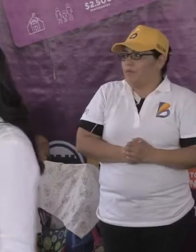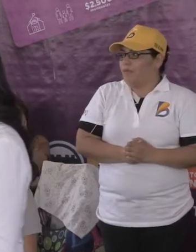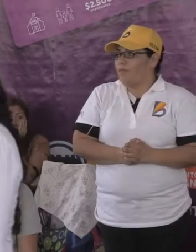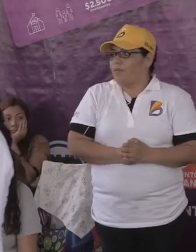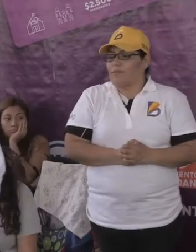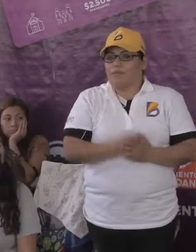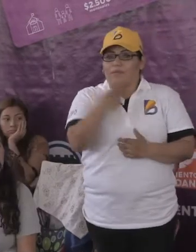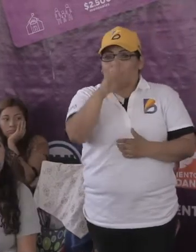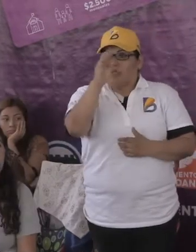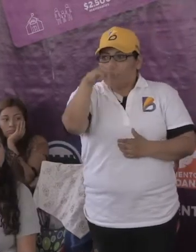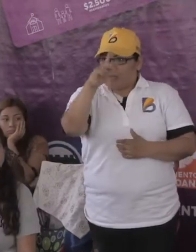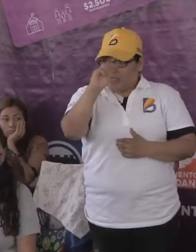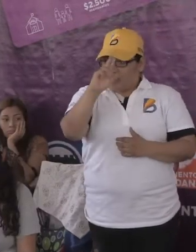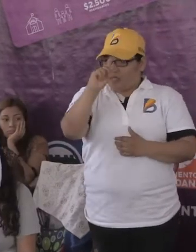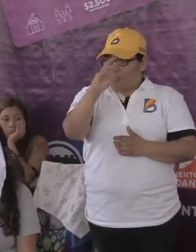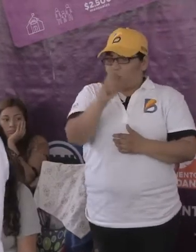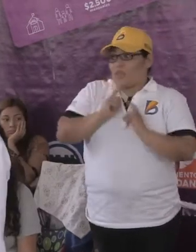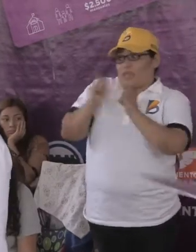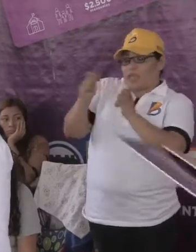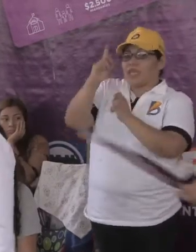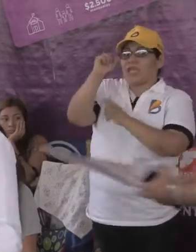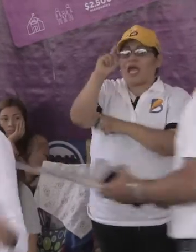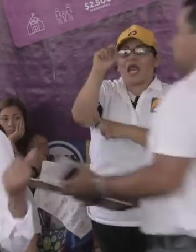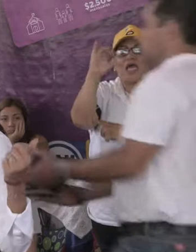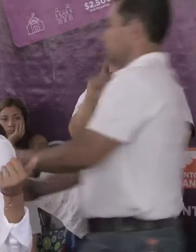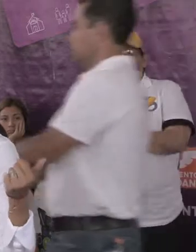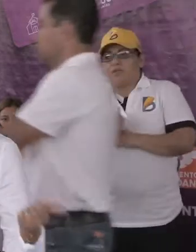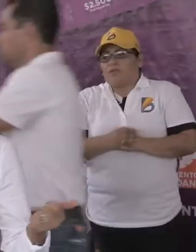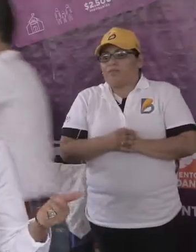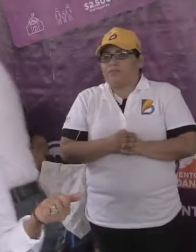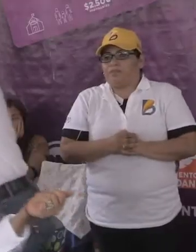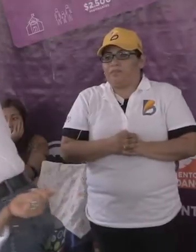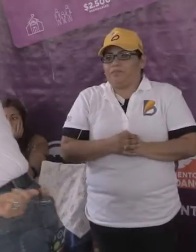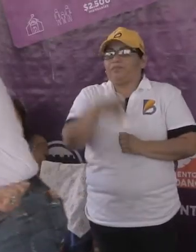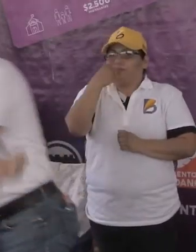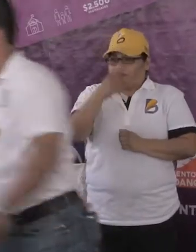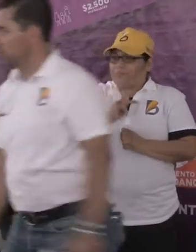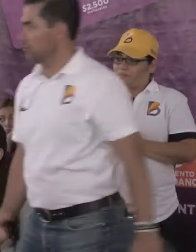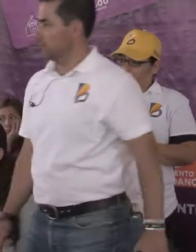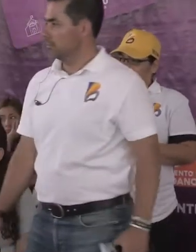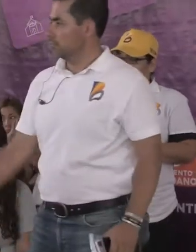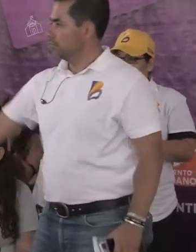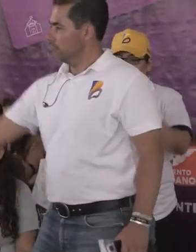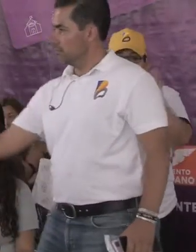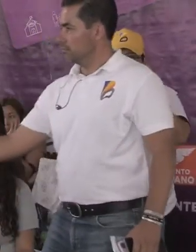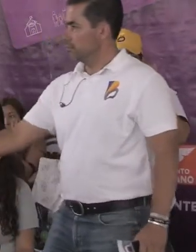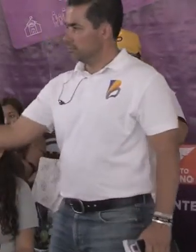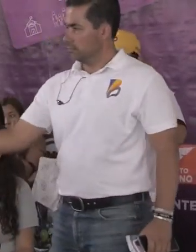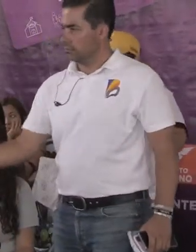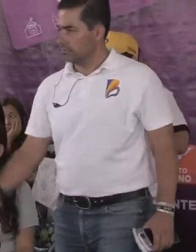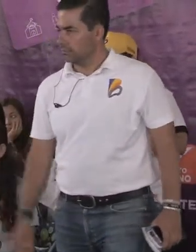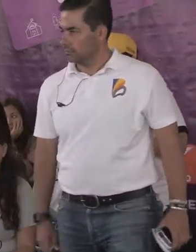a Humberto, a Dalia, para que las entreguen con ustedes. Son tarjetas para las jefas, tarjetas para ayudar a los chavos